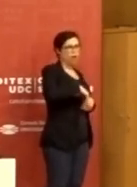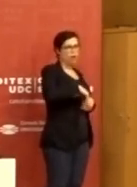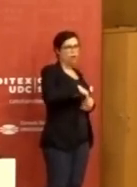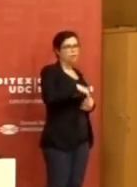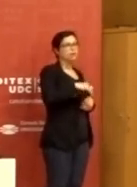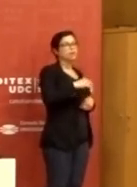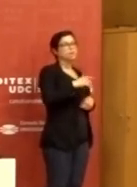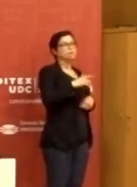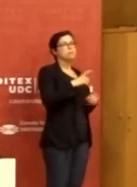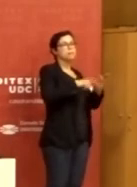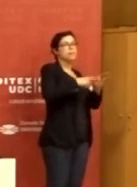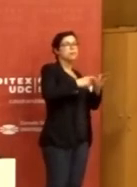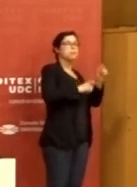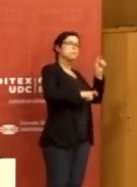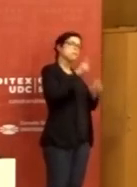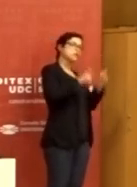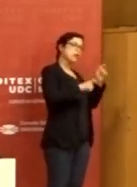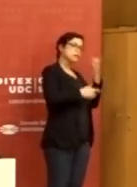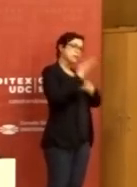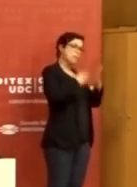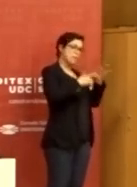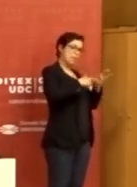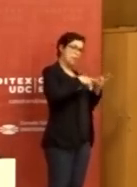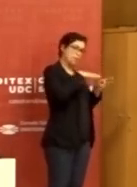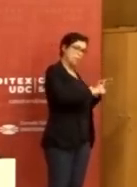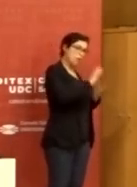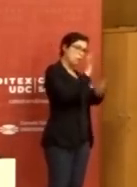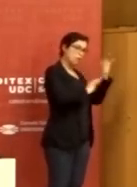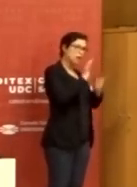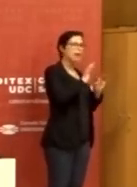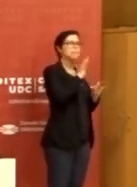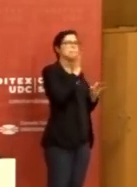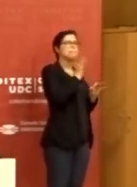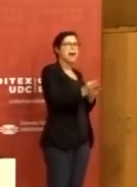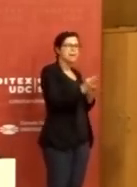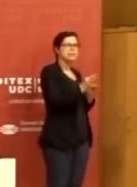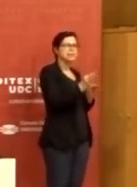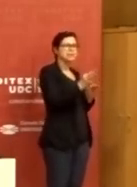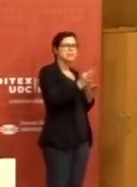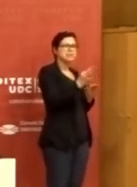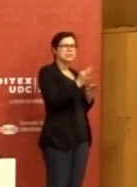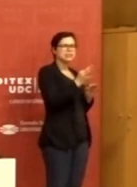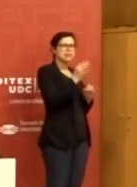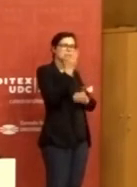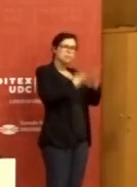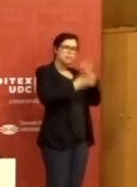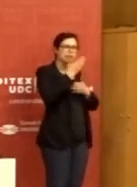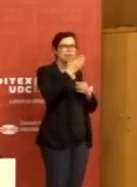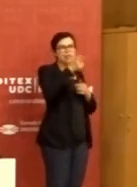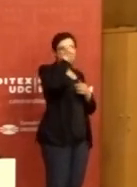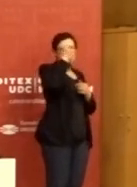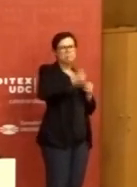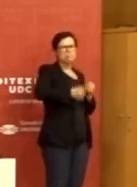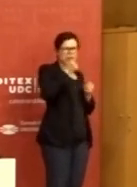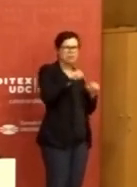el porcentaje de personas con discapacidad, sino también en el concreto porcentaje de personas con discapacidad intelectual. Incluso cuando